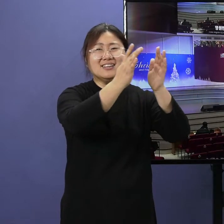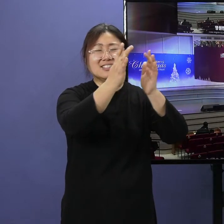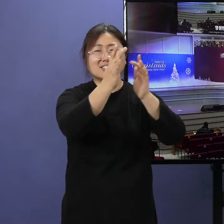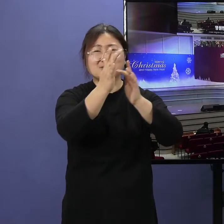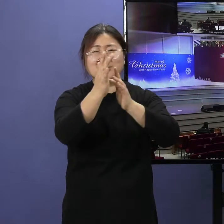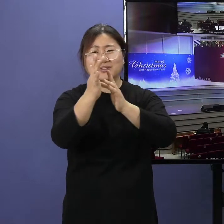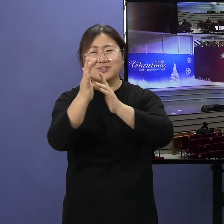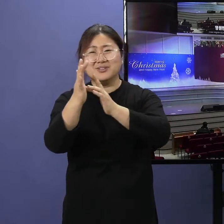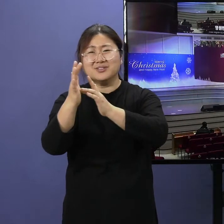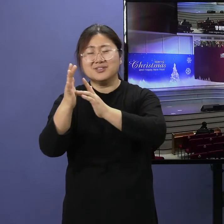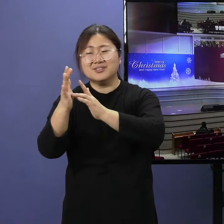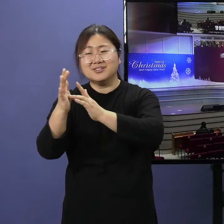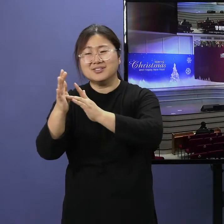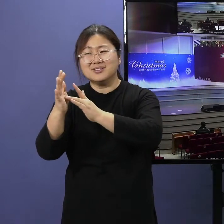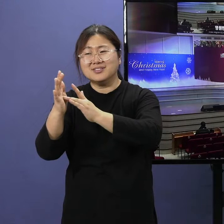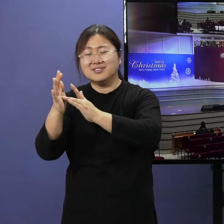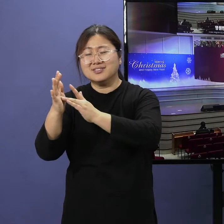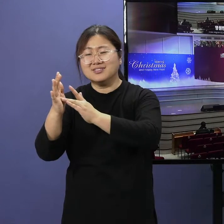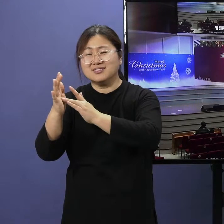예수